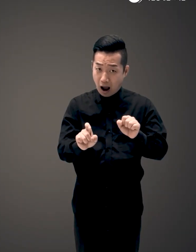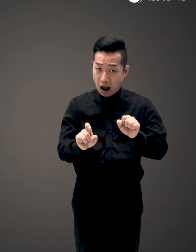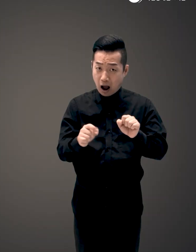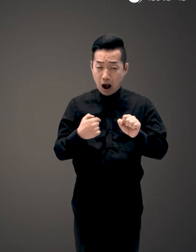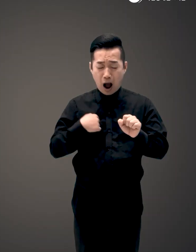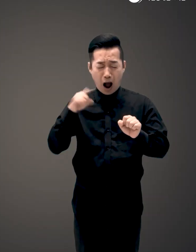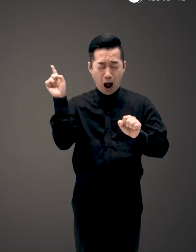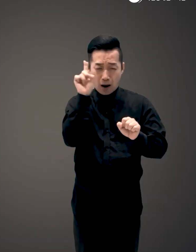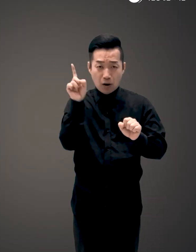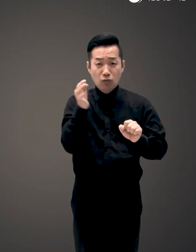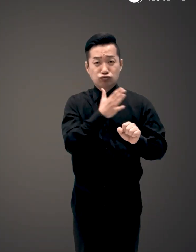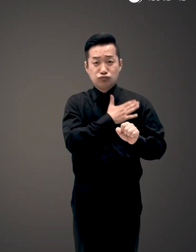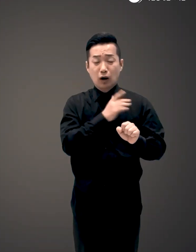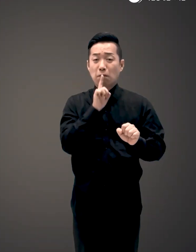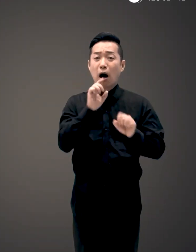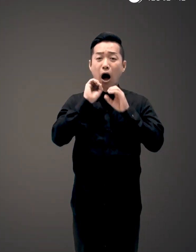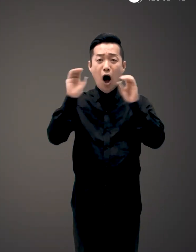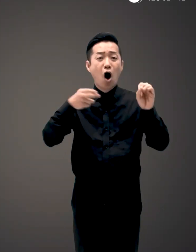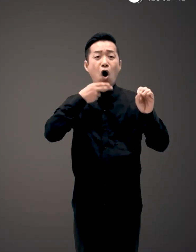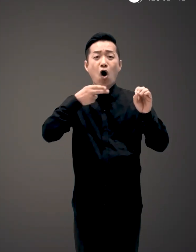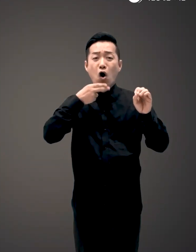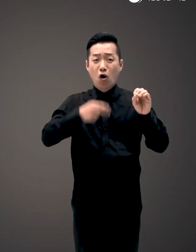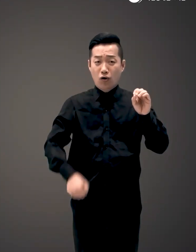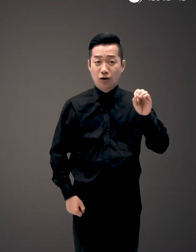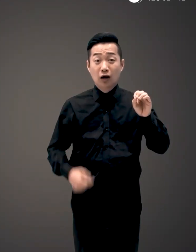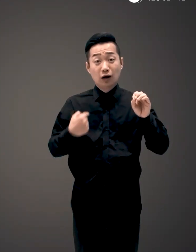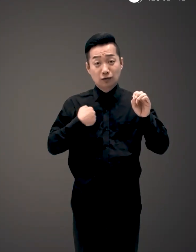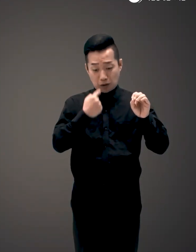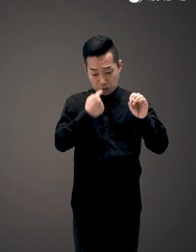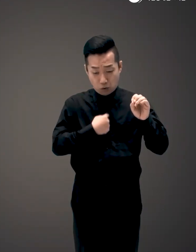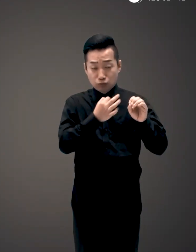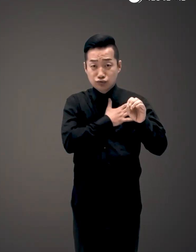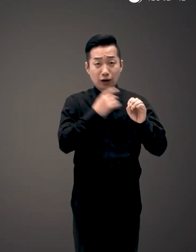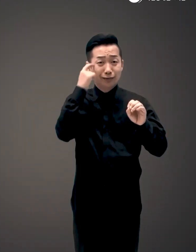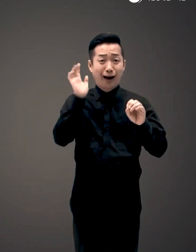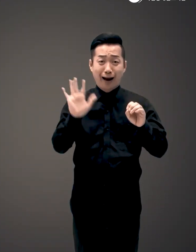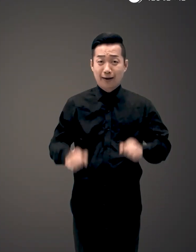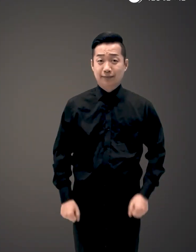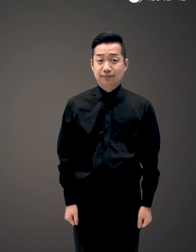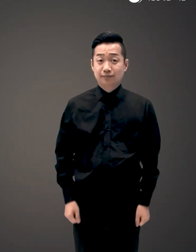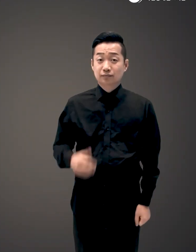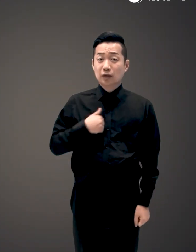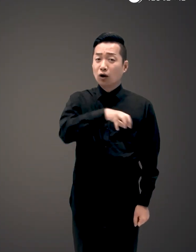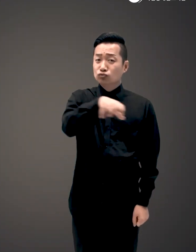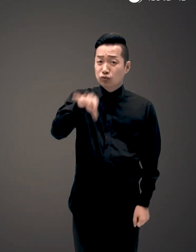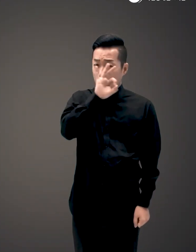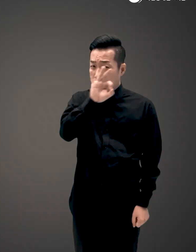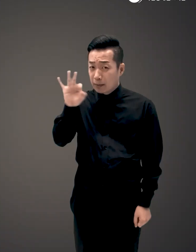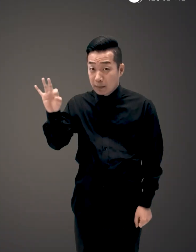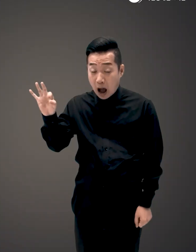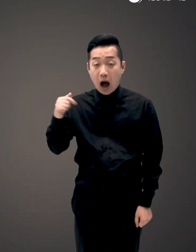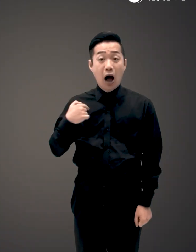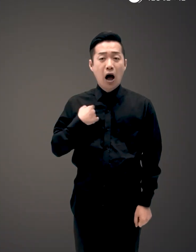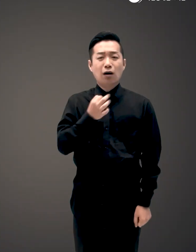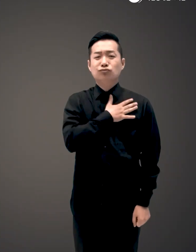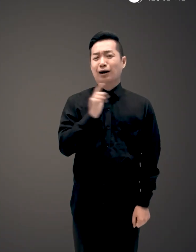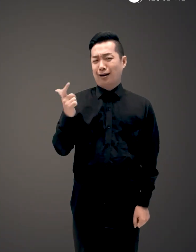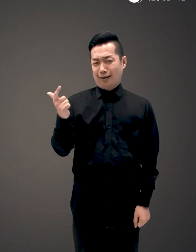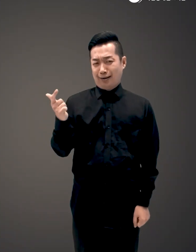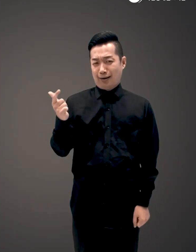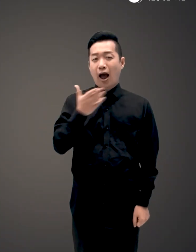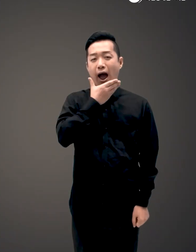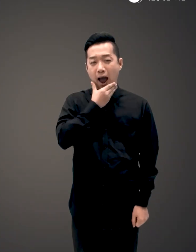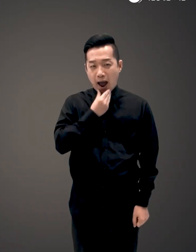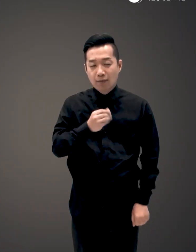그러는데, 저는 한 번도 제가 부자라고 얘기한 적도 없고 저 스스로도 부자라고 생각하진 않거든요. 근데 제가 주변을 봤을 때 저는